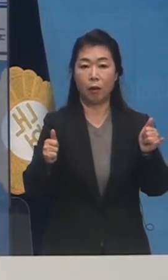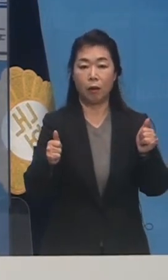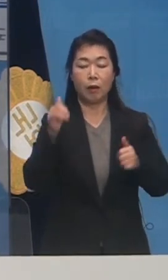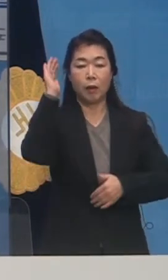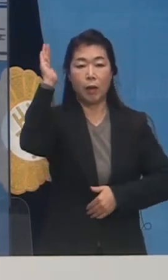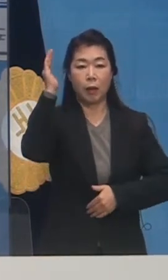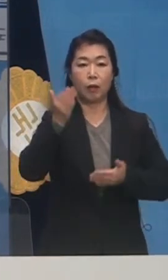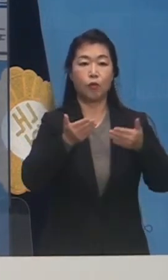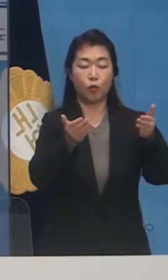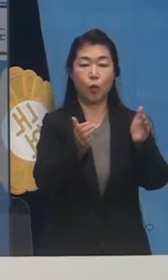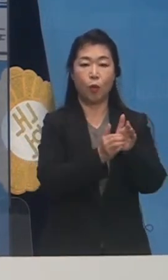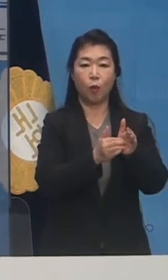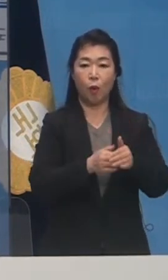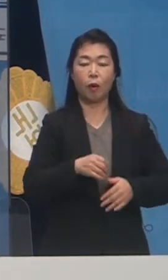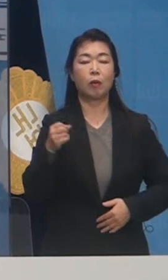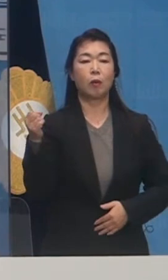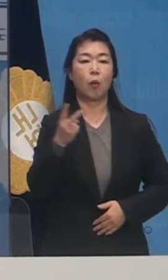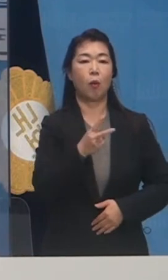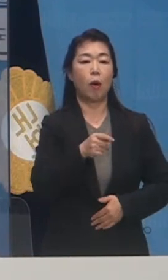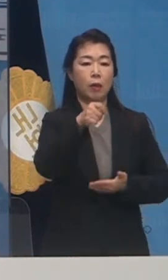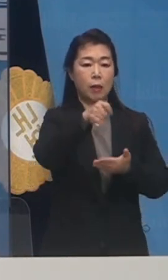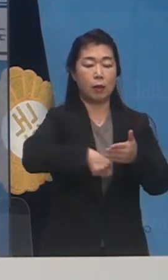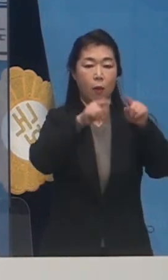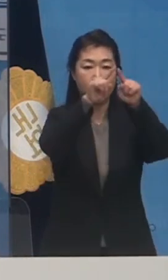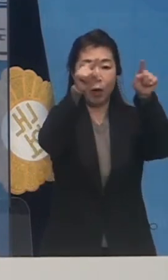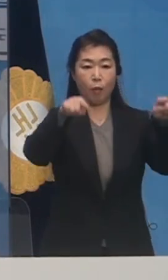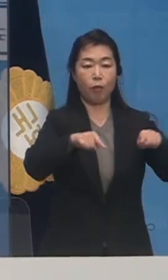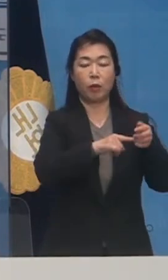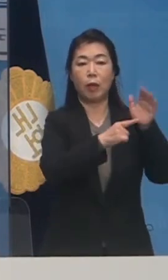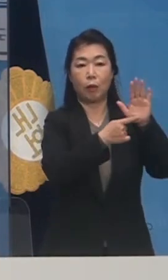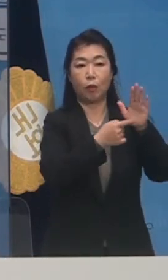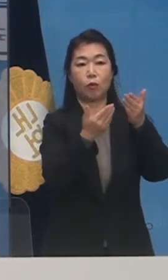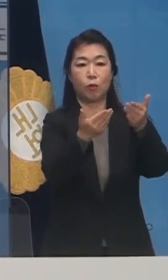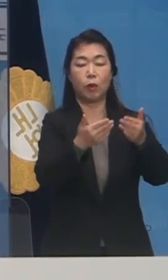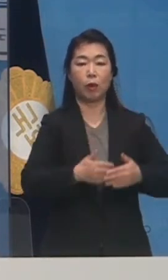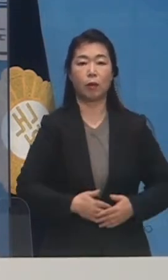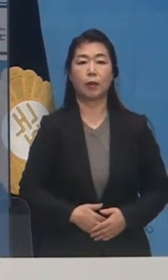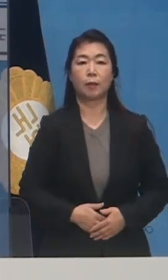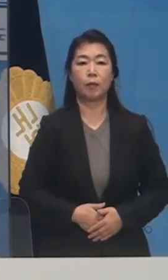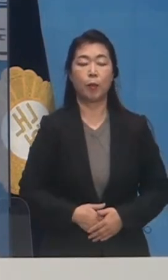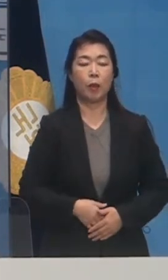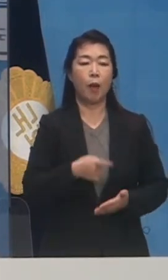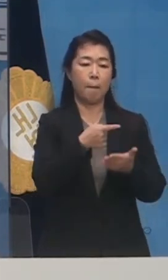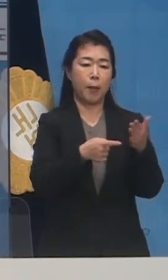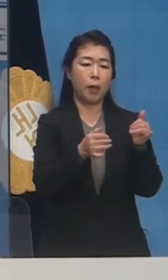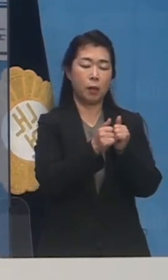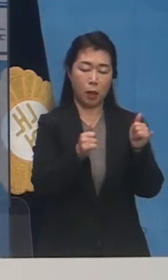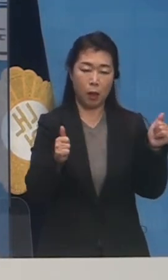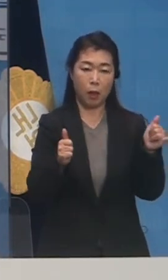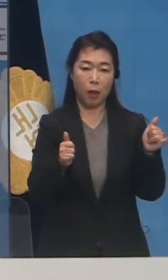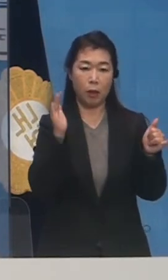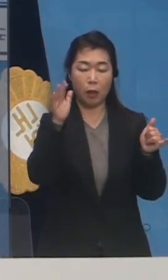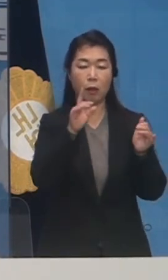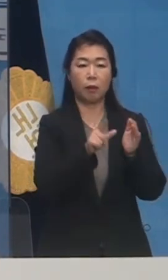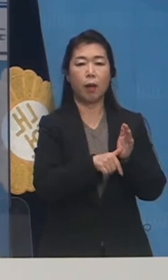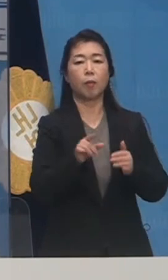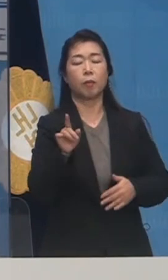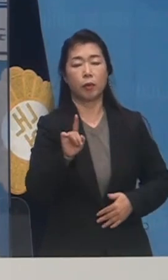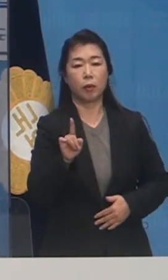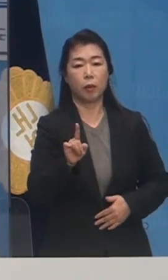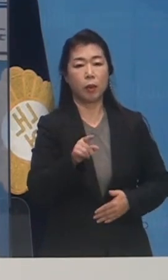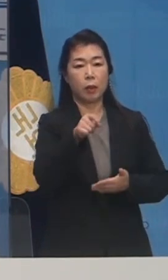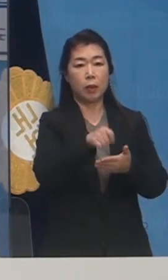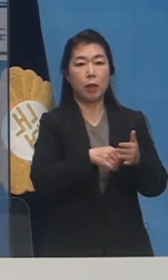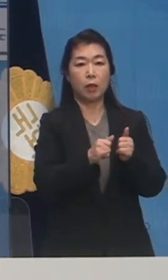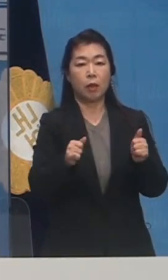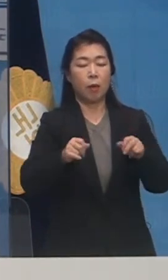피해자의 발언이 있고 그리고 기자회견 낭독을 할 텐데요. 피해자 발언을 할 때는 좀